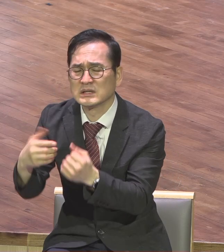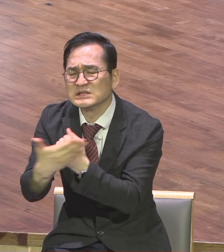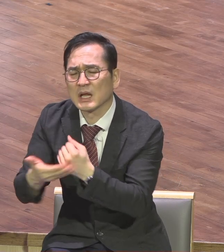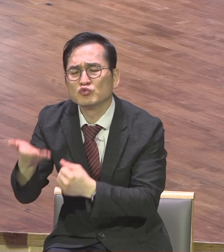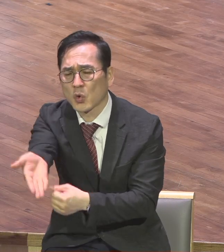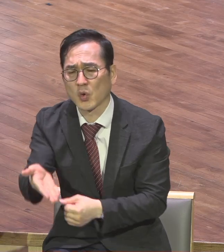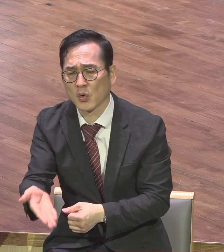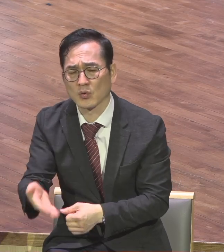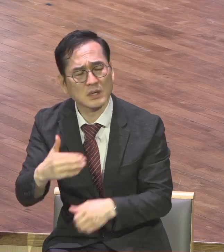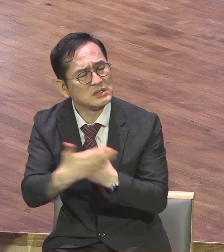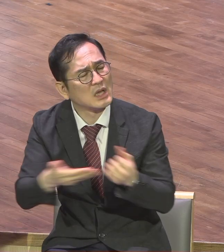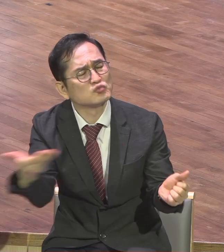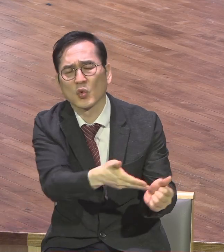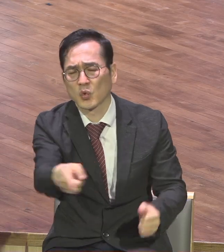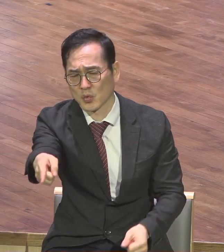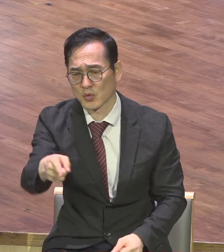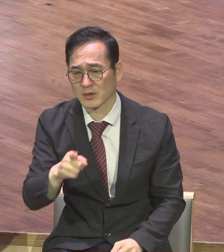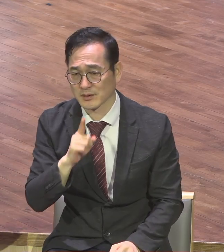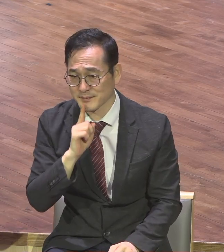피스메이커가 되지 않겠냐.